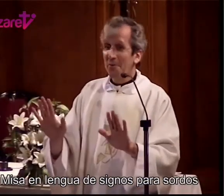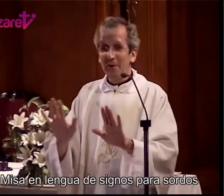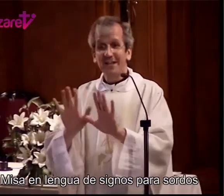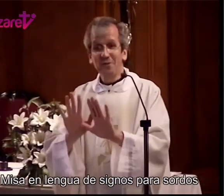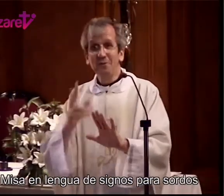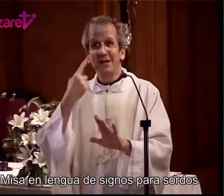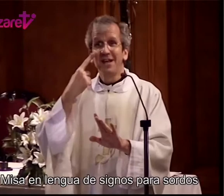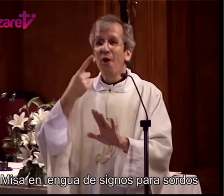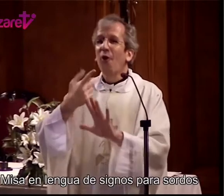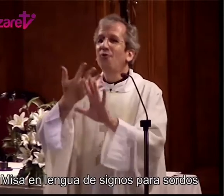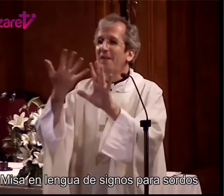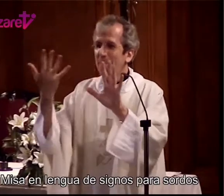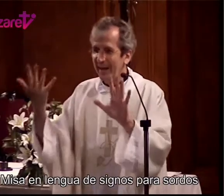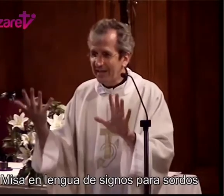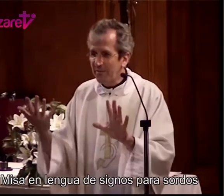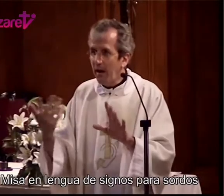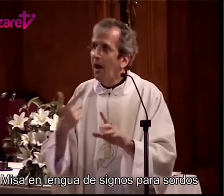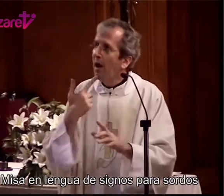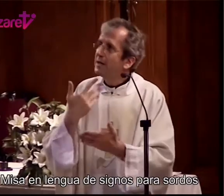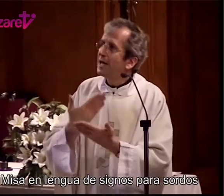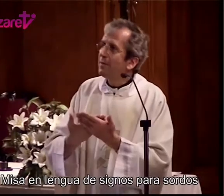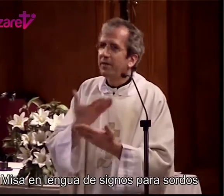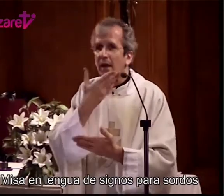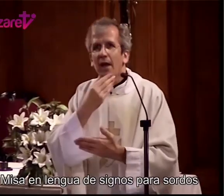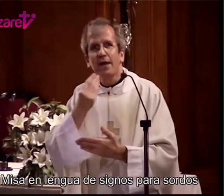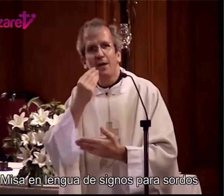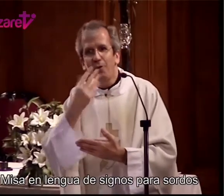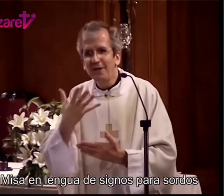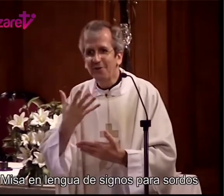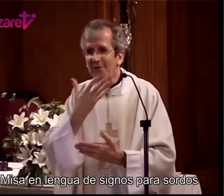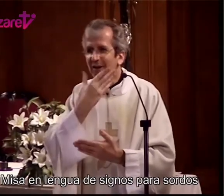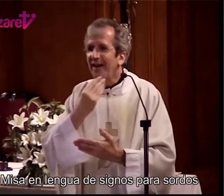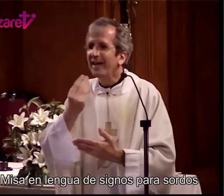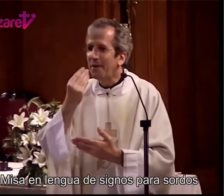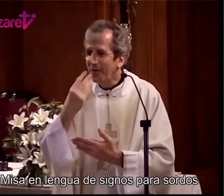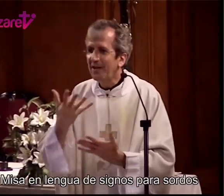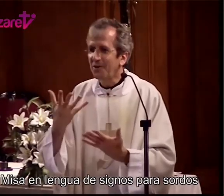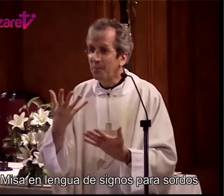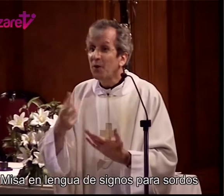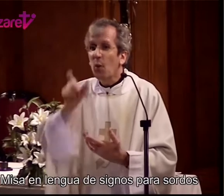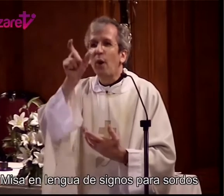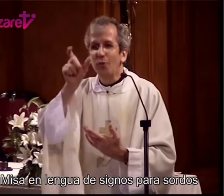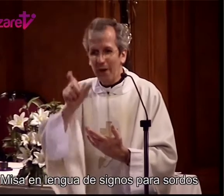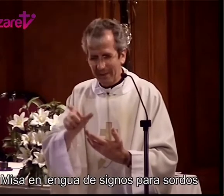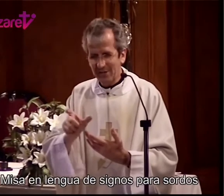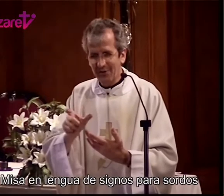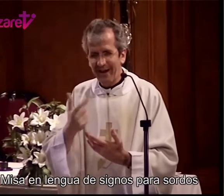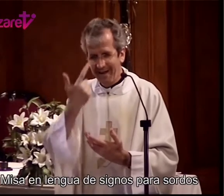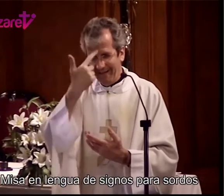una actitud más contemplativa, se admira y dice, qué bonito, qué bonito. Cuando una persona